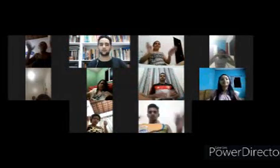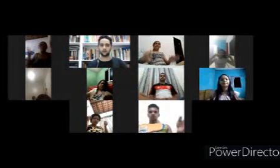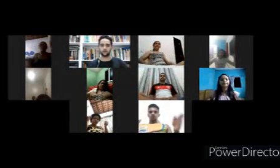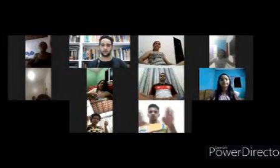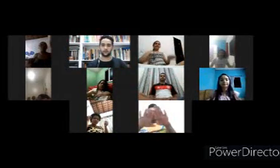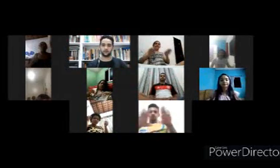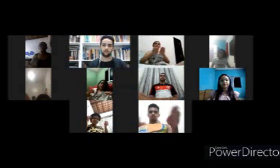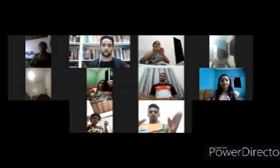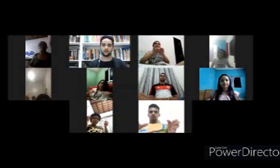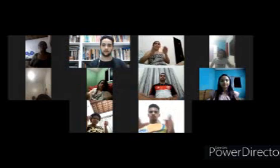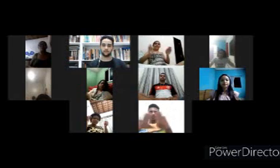Faz o formato da mesa.